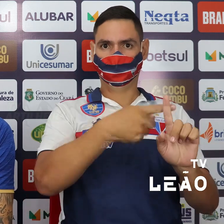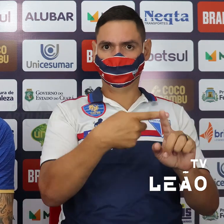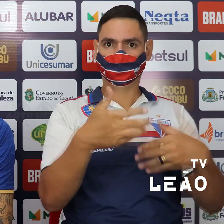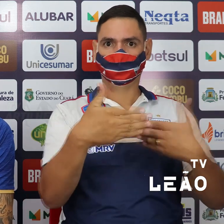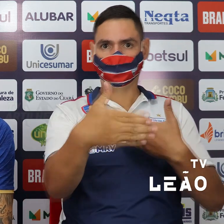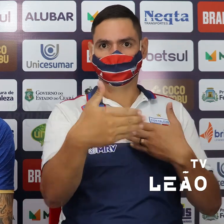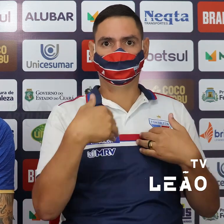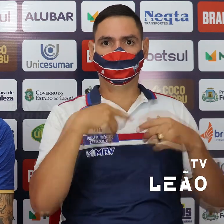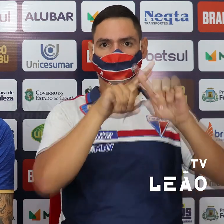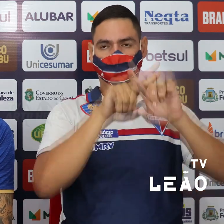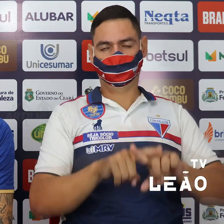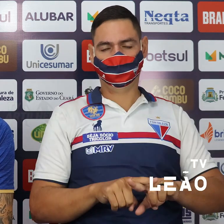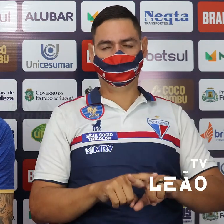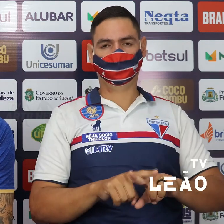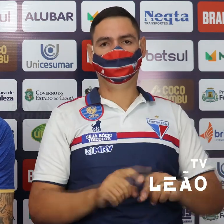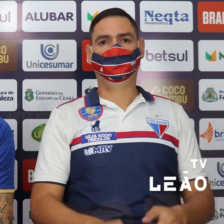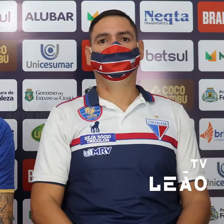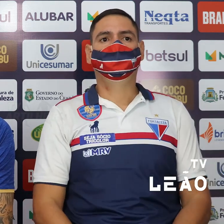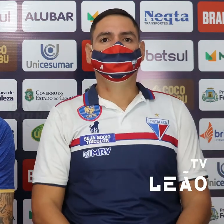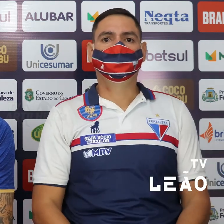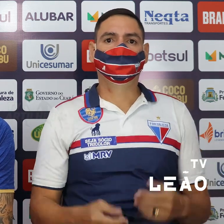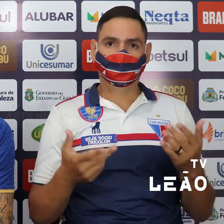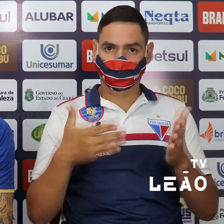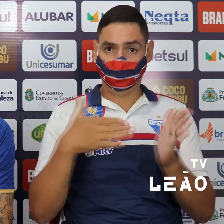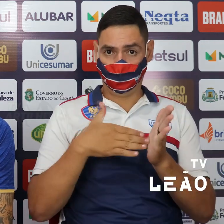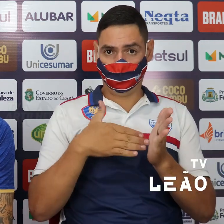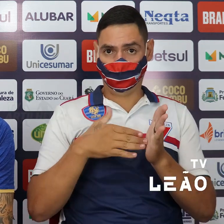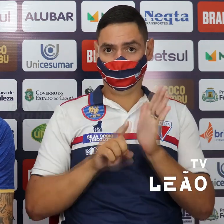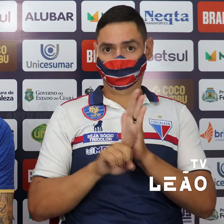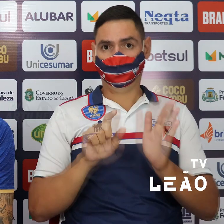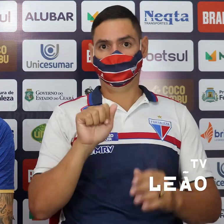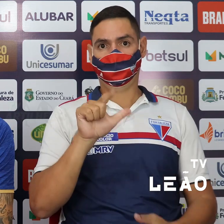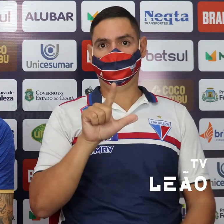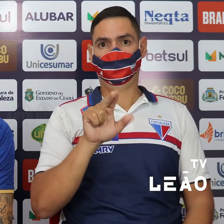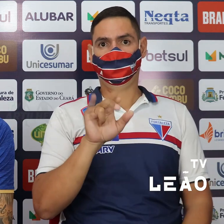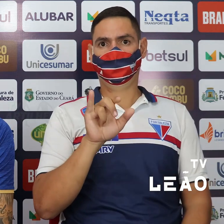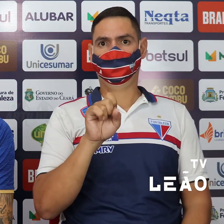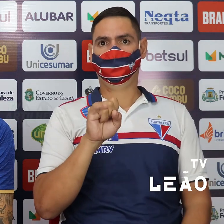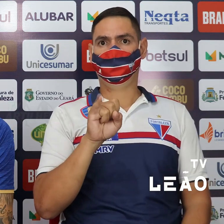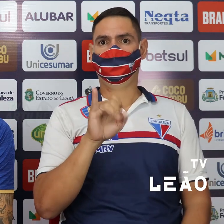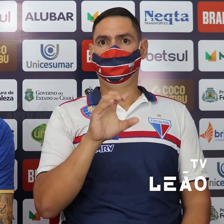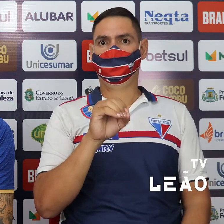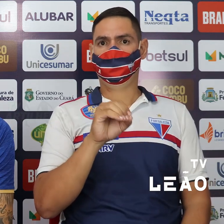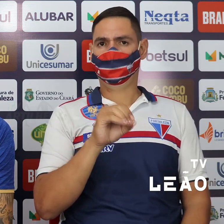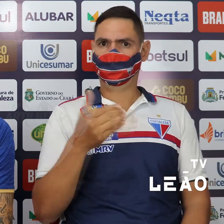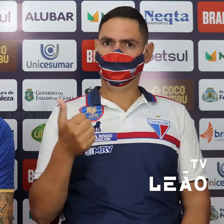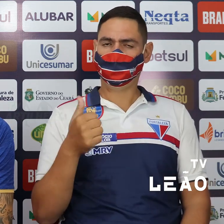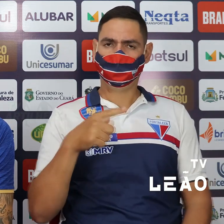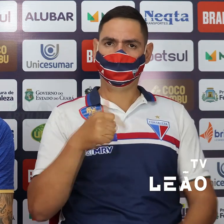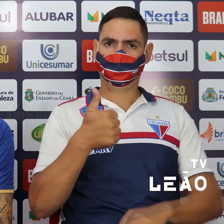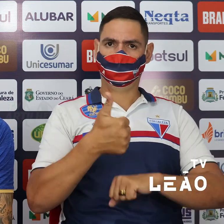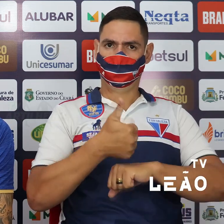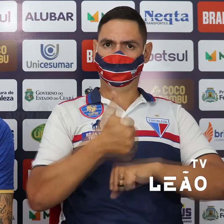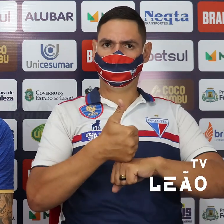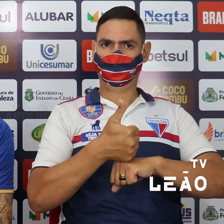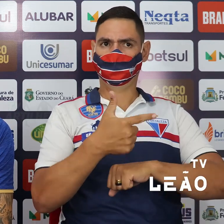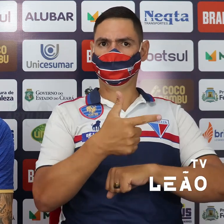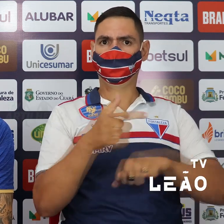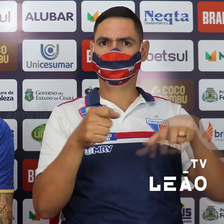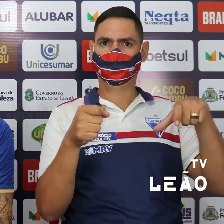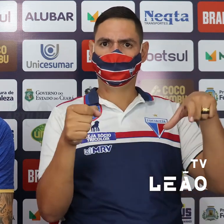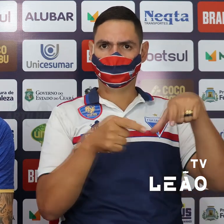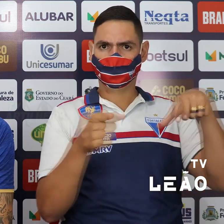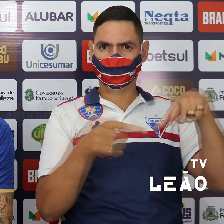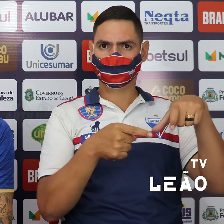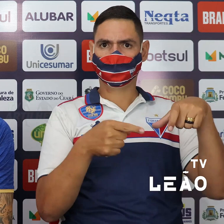do campeonato. Para a gente finalizar, Crispim, a pergunta do Aloysio Lima, da Rádio Assunção. Você começou jogando, fez gol,